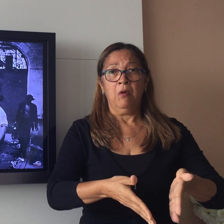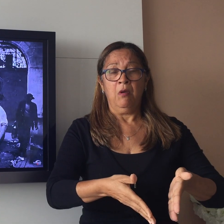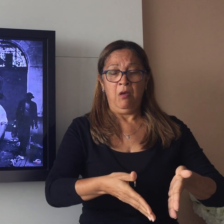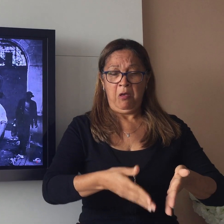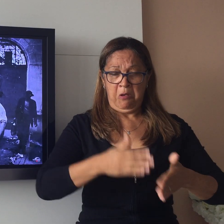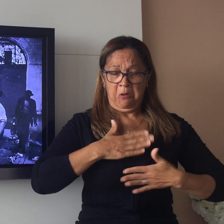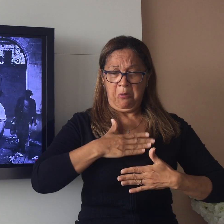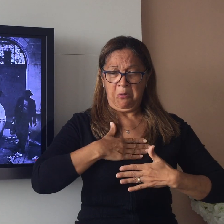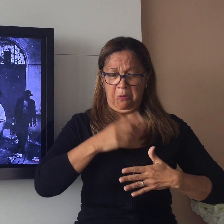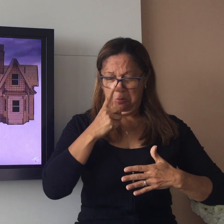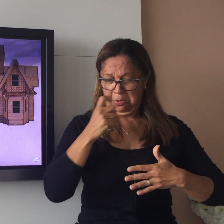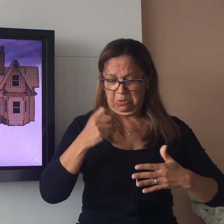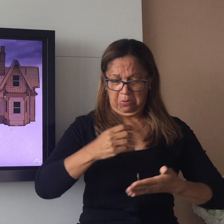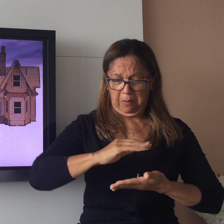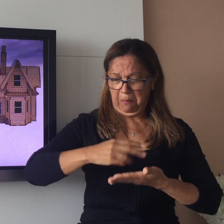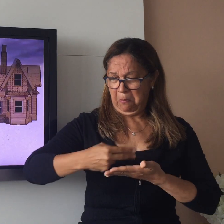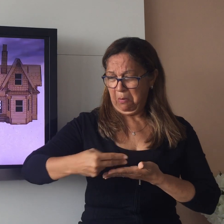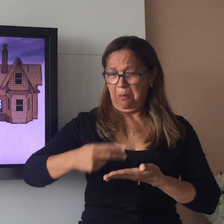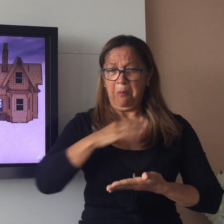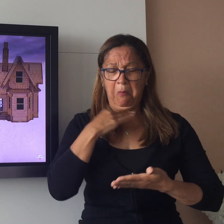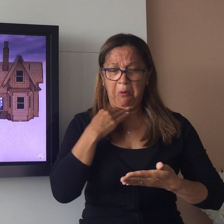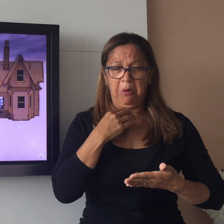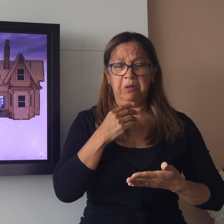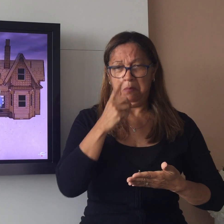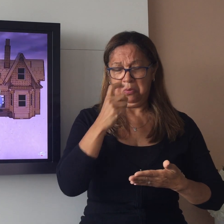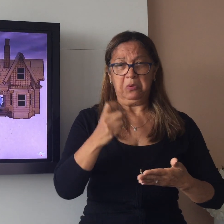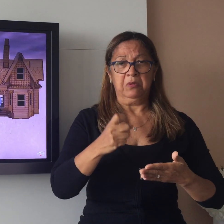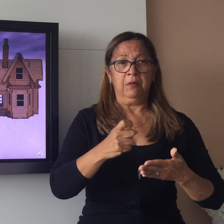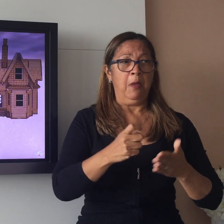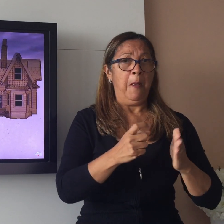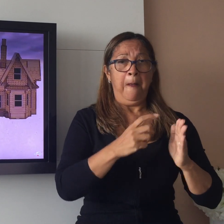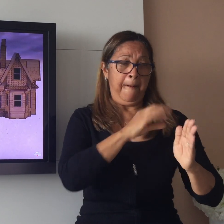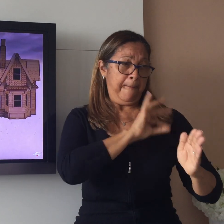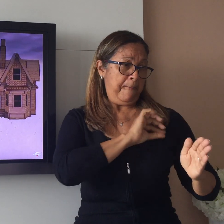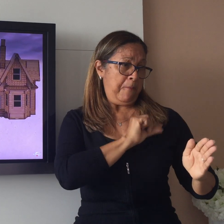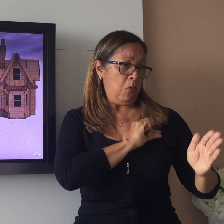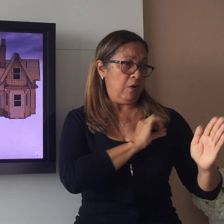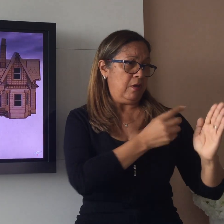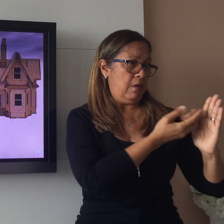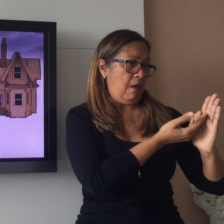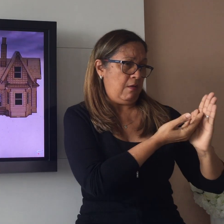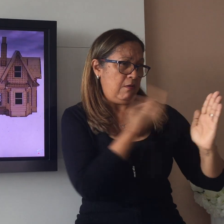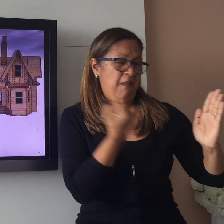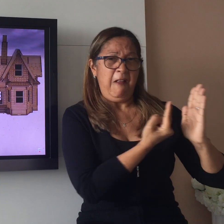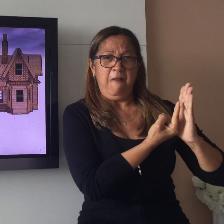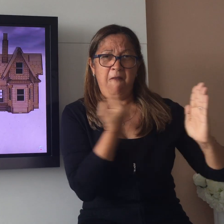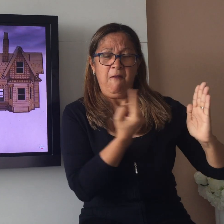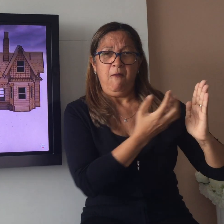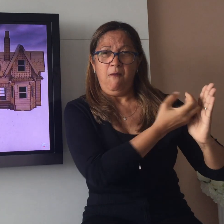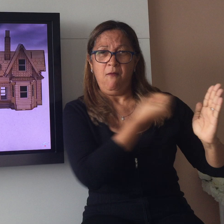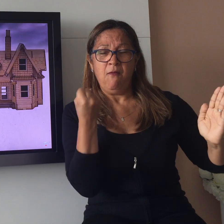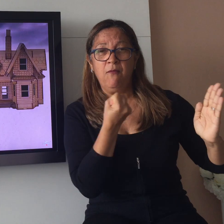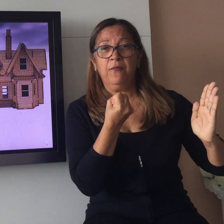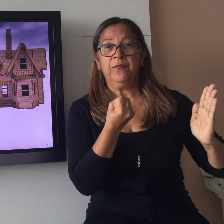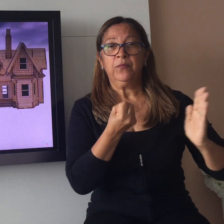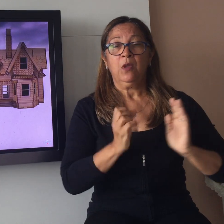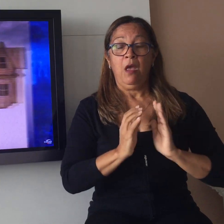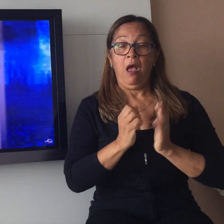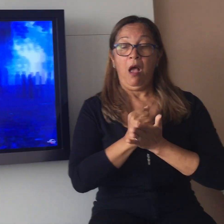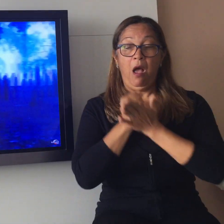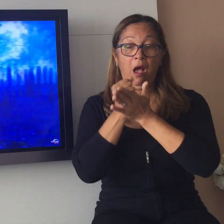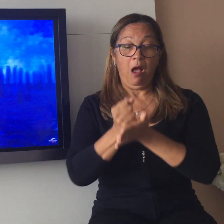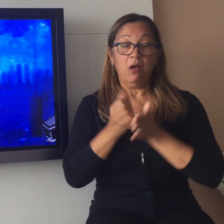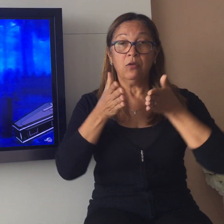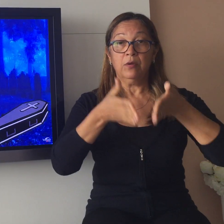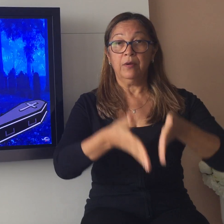nas ruas. Por isso mesmo, a polícia tira à força pessoas de dentro de casa para ajudarem nos enterros, que